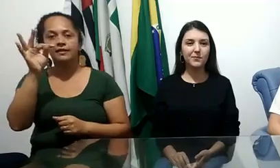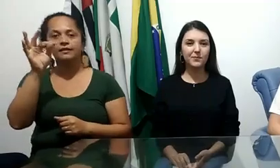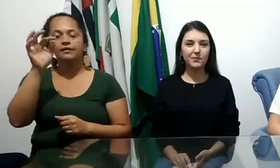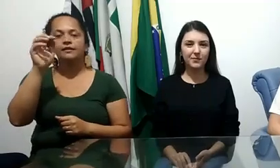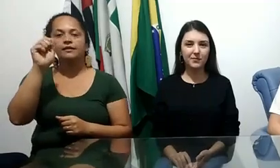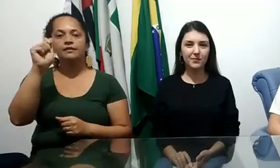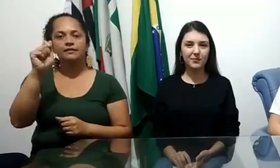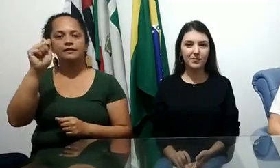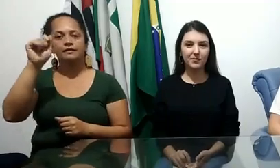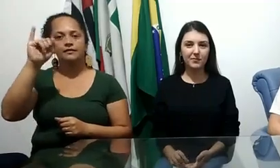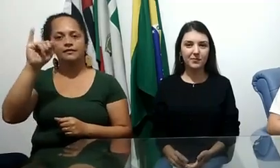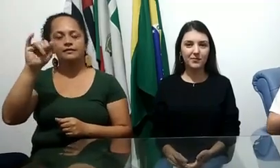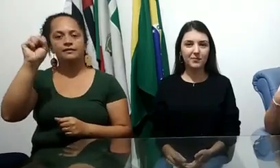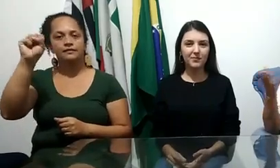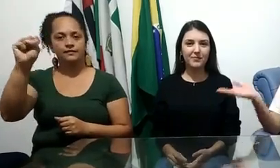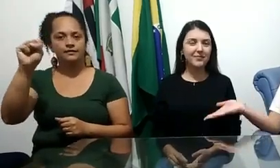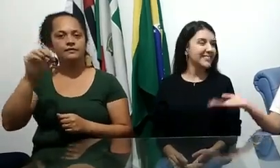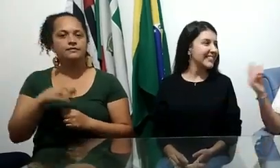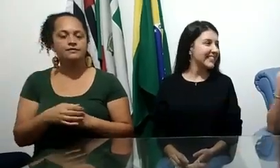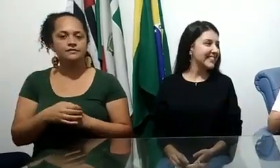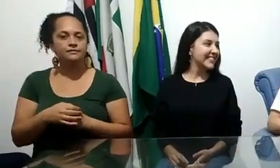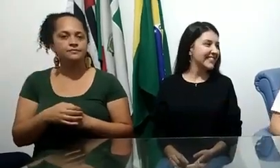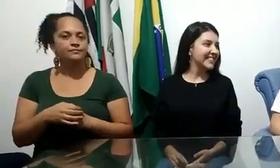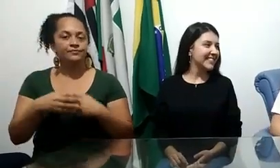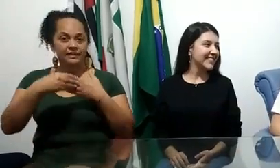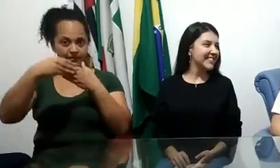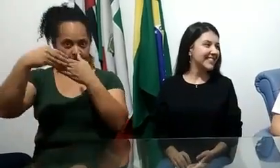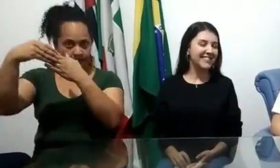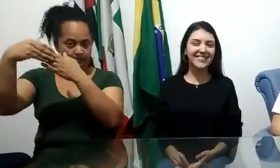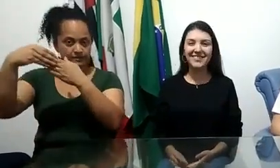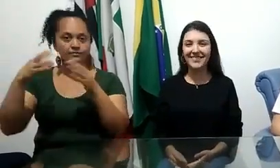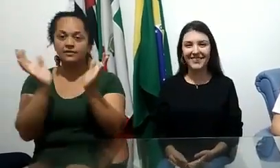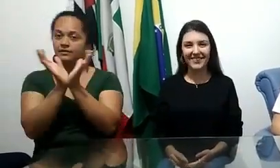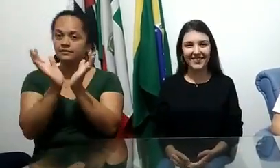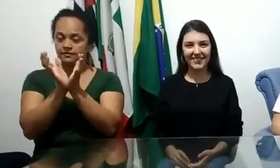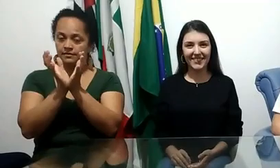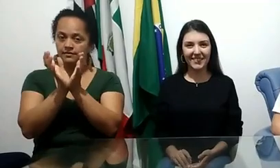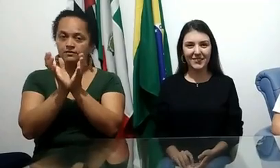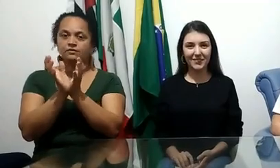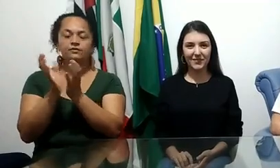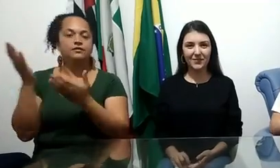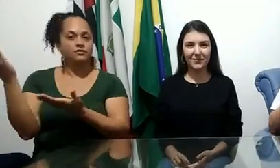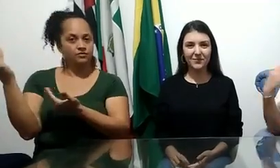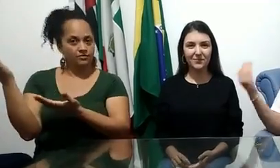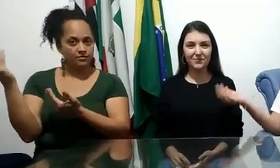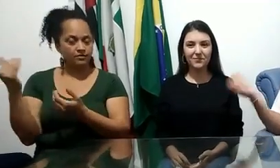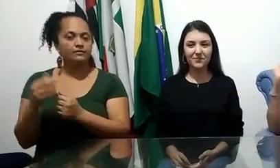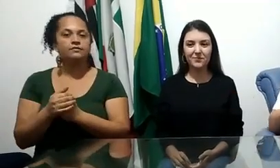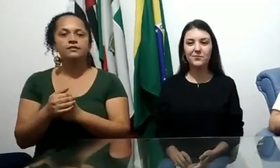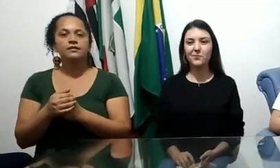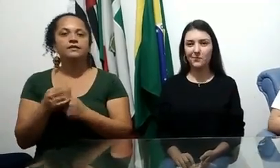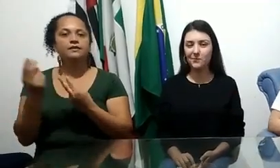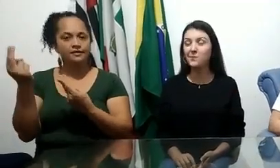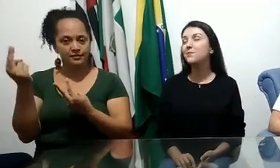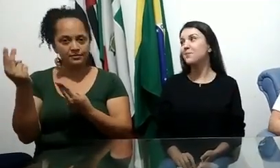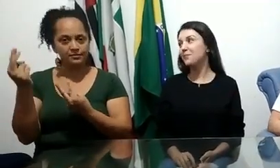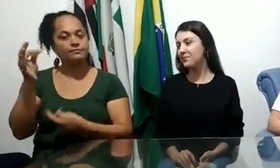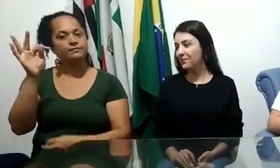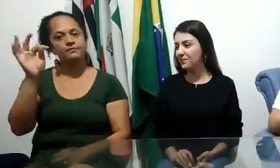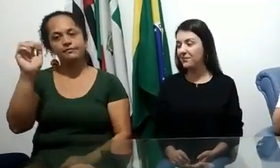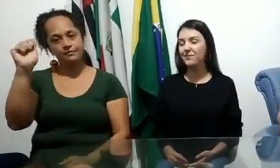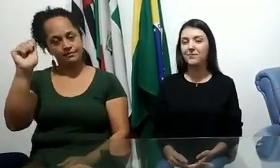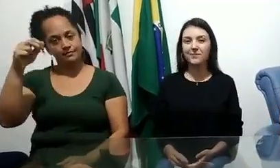célula Adolescentes Femininas. A minha irmã, a Tamires, é vice-líder comigo e a Regiane veio nos ajudar